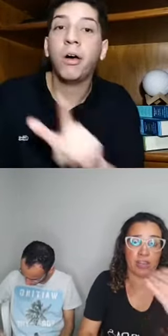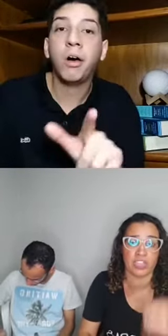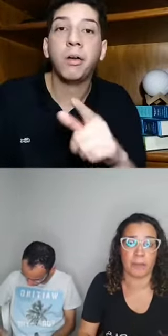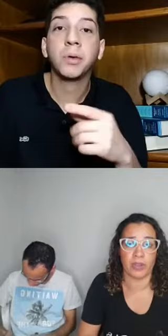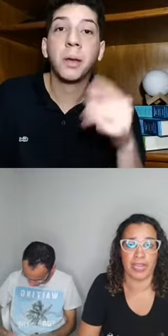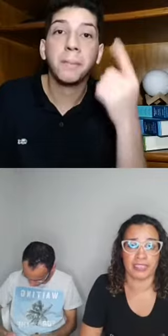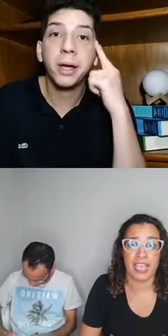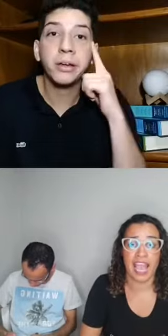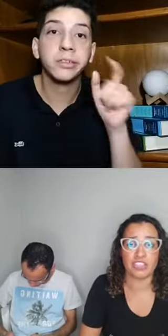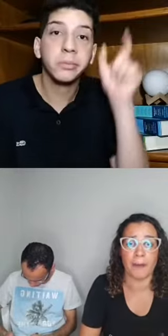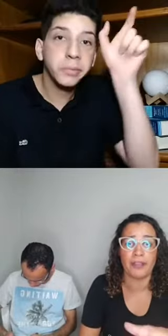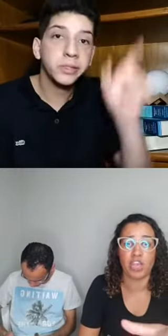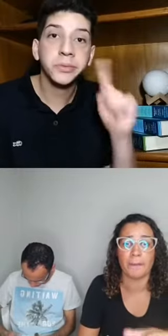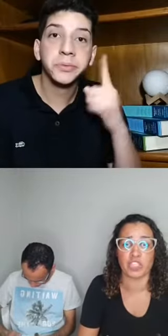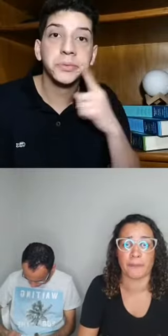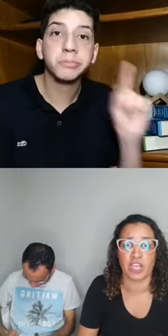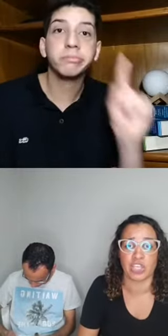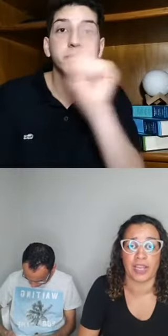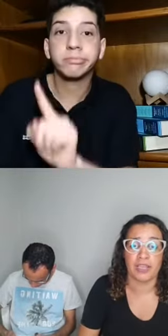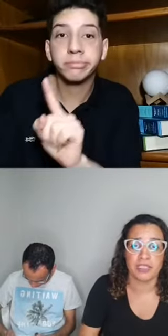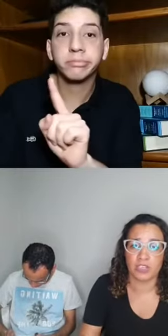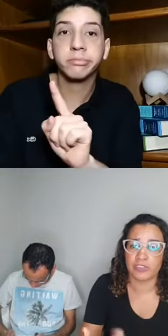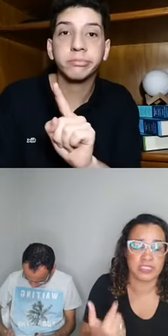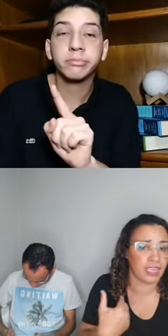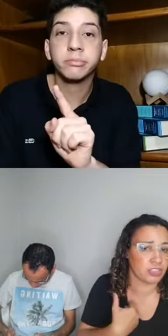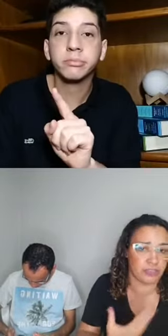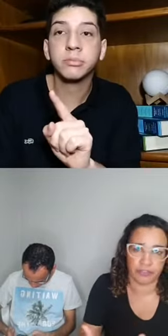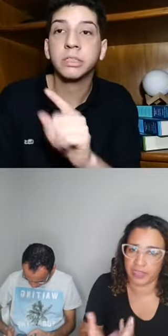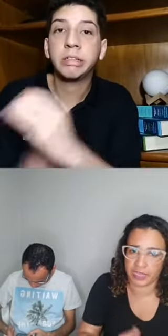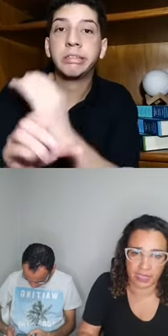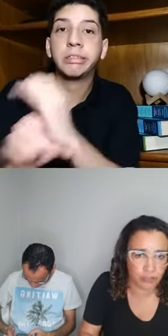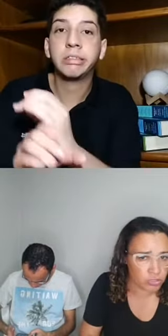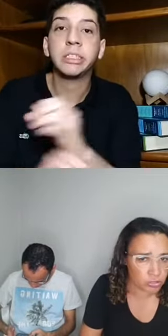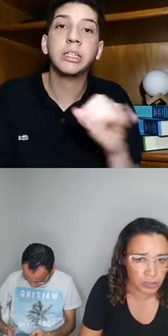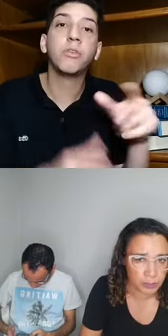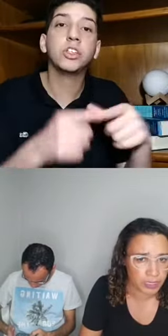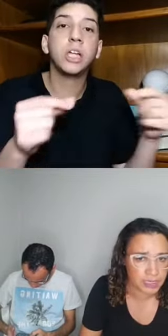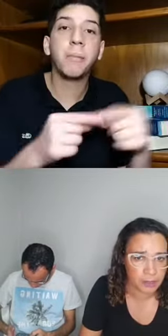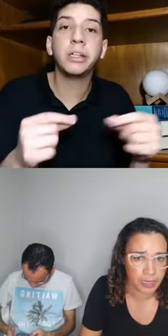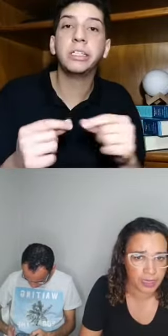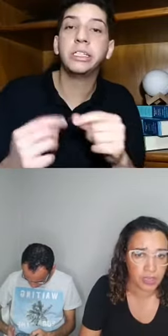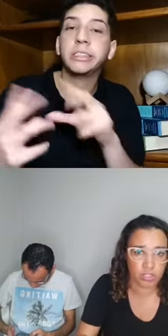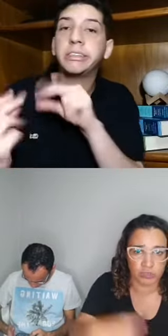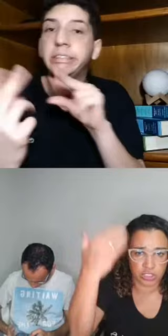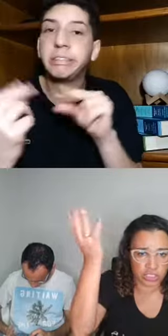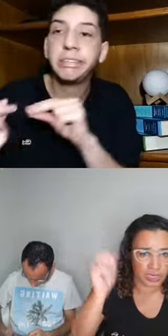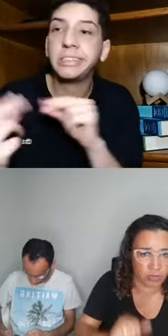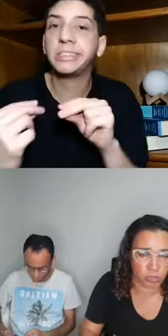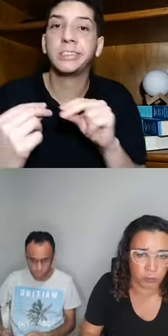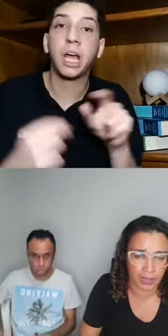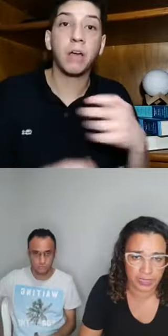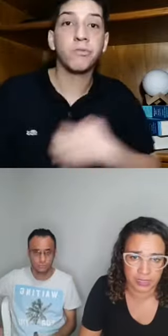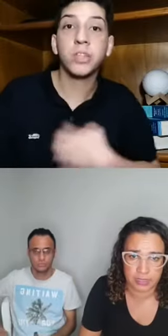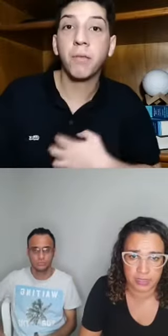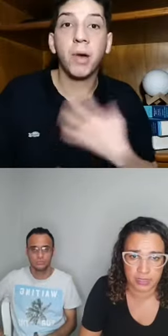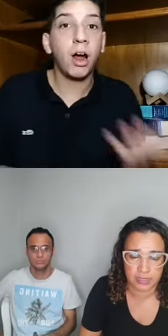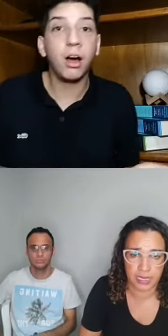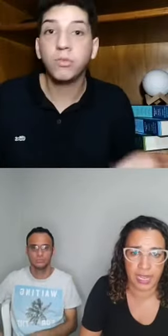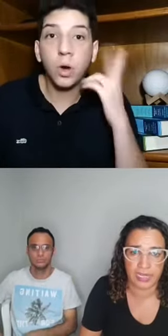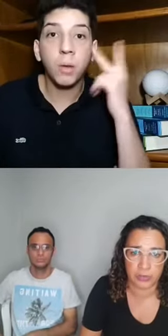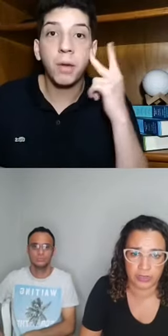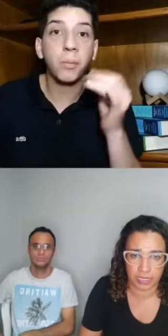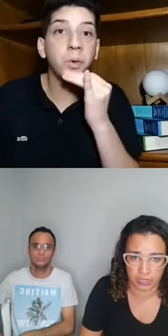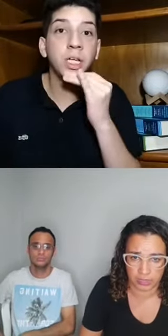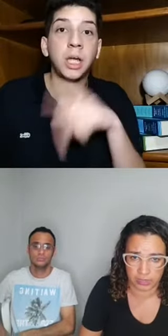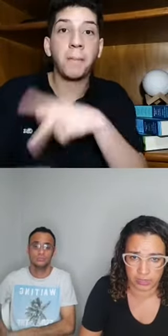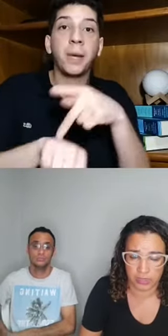Se chega um japonês, você não sente, você vai ficar nervoso com o japonês também. Ou se você chegar no outro país, sem